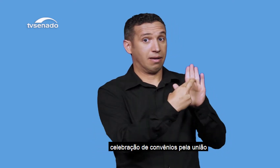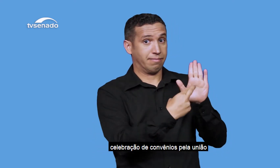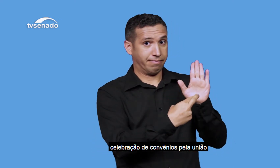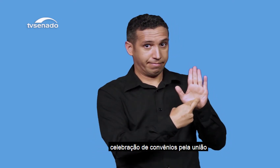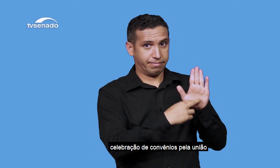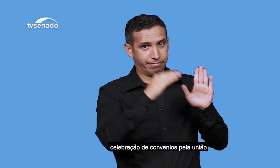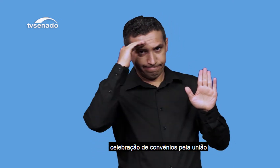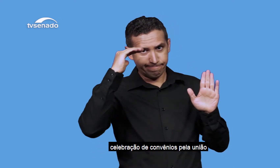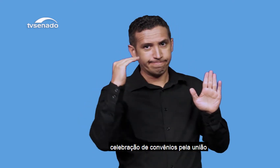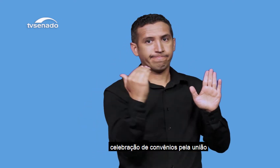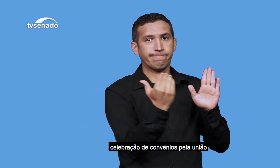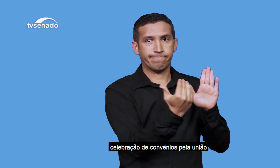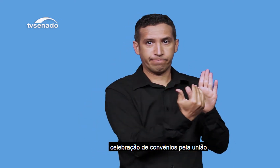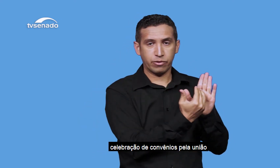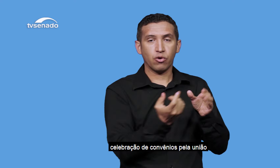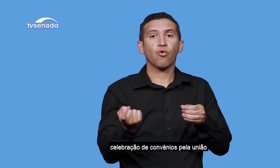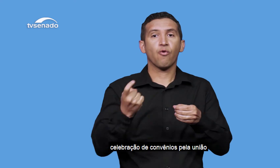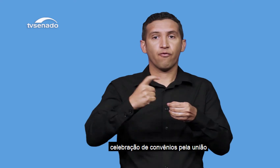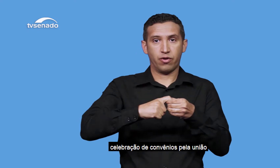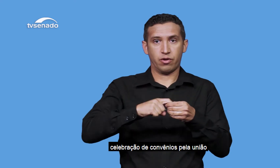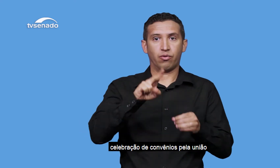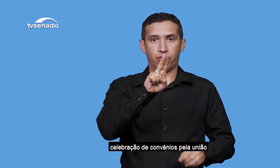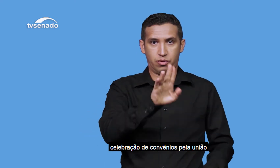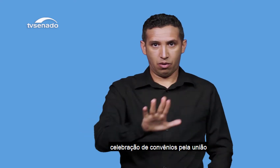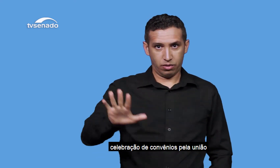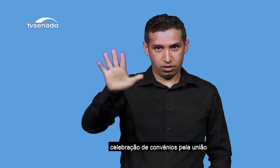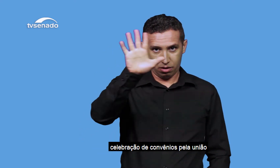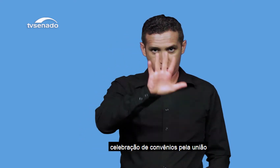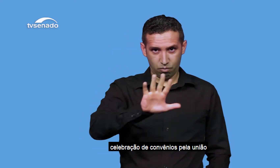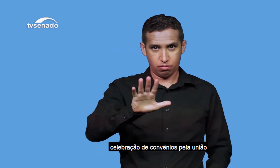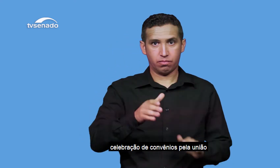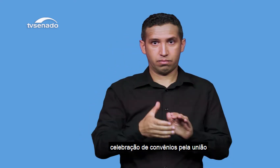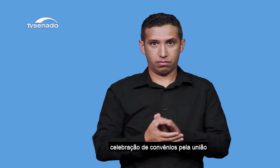à celebração de convênios pela união